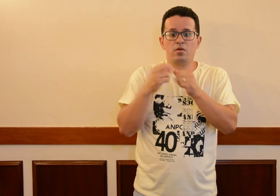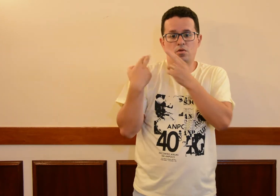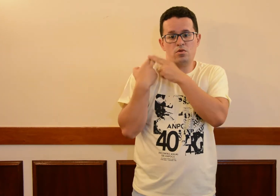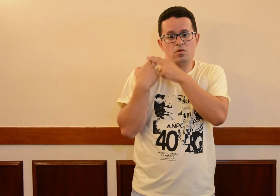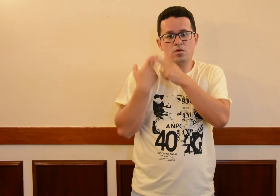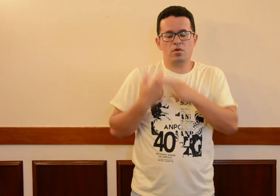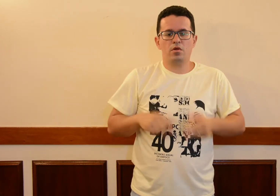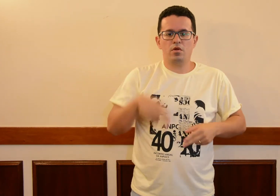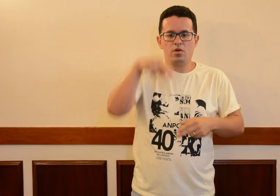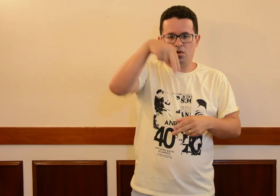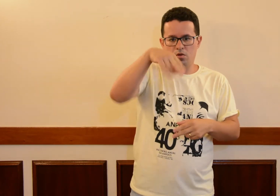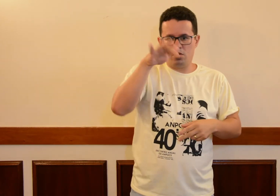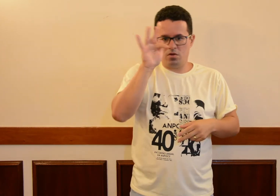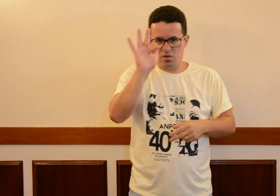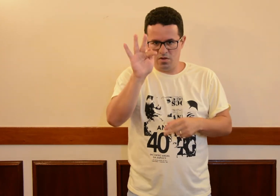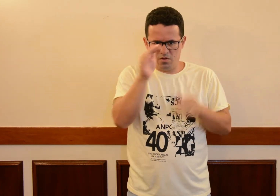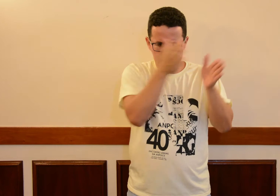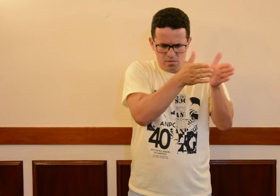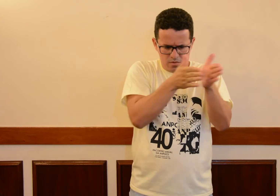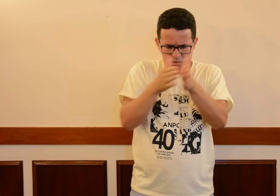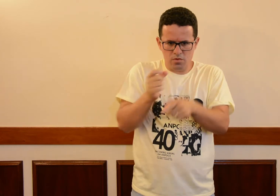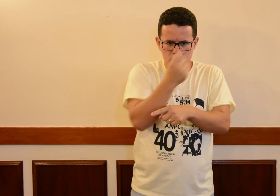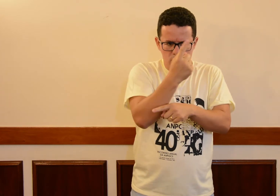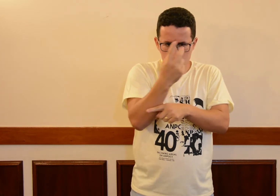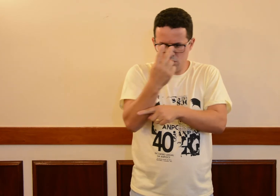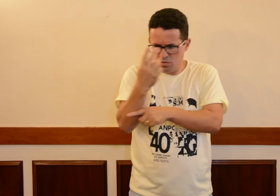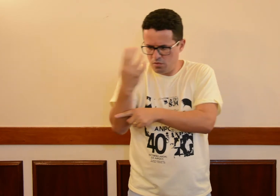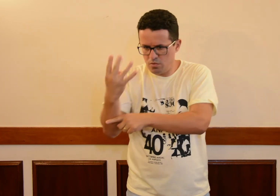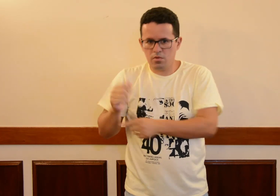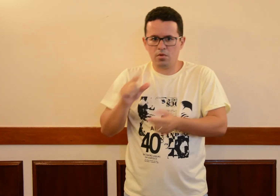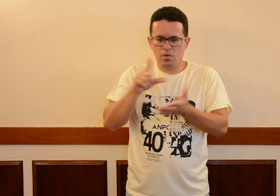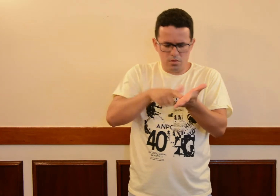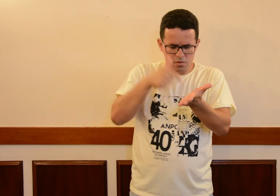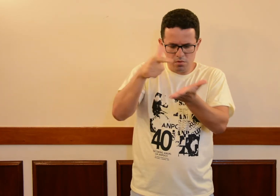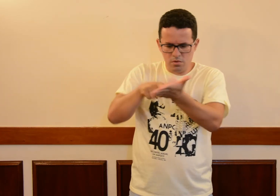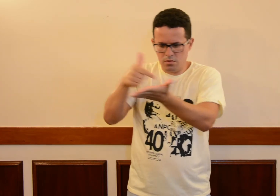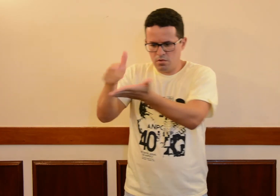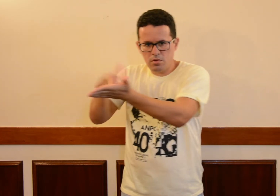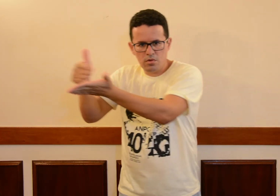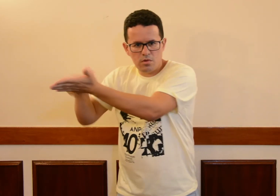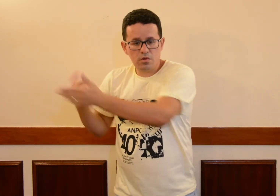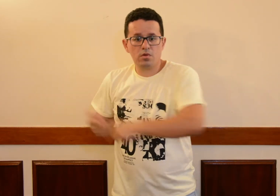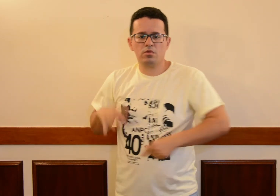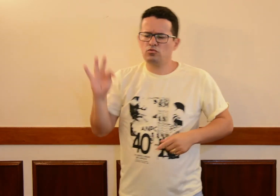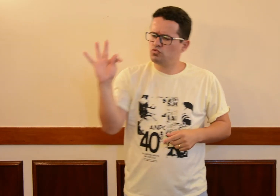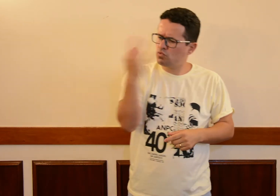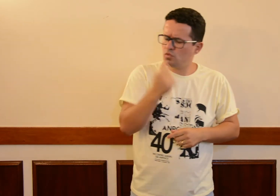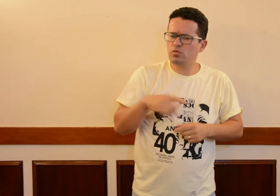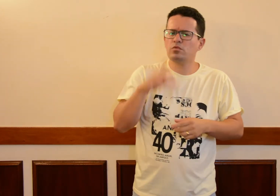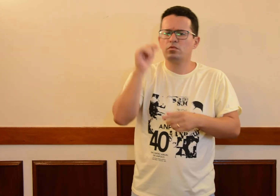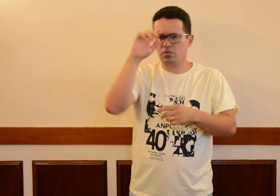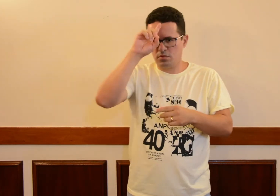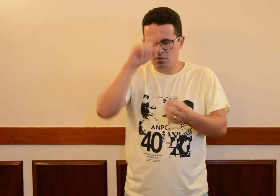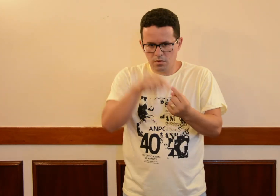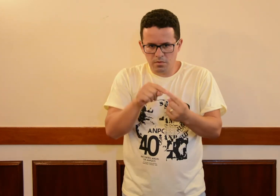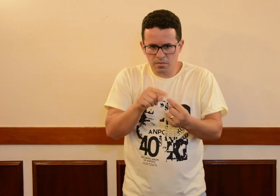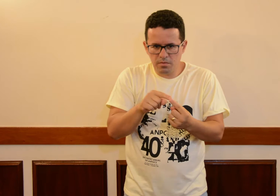ordem numérica e etiquetá-las, tarefa que cumpriu perfeitamente ao longo de todo o estágio. Mas mesmo cumprindo rigorosamente